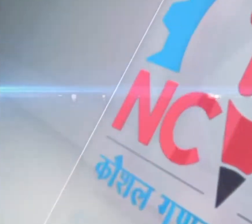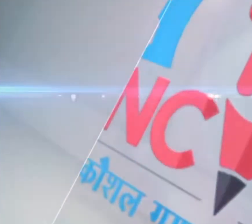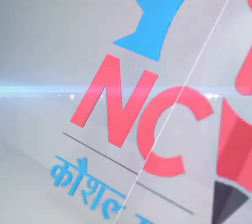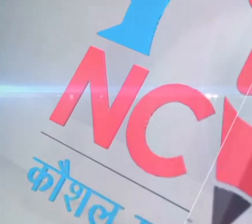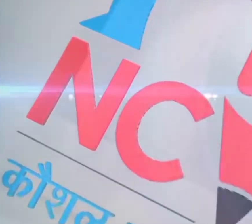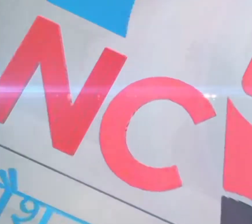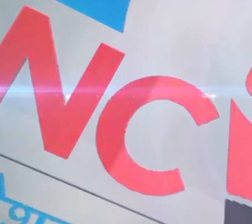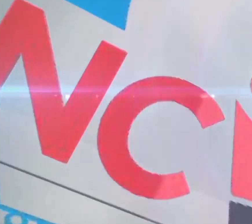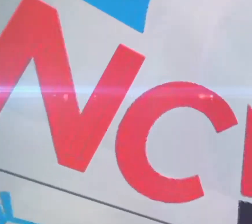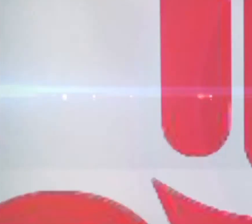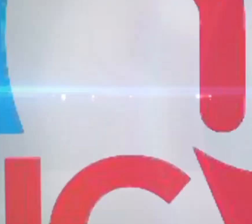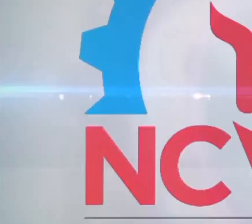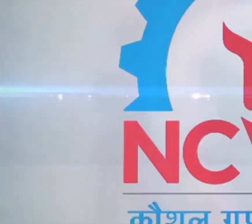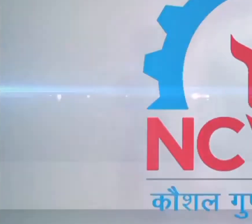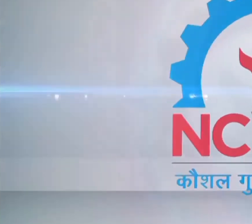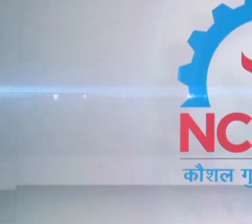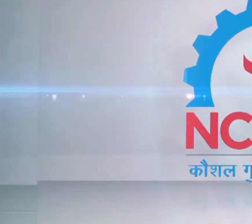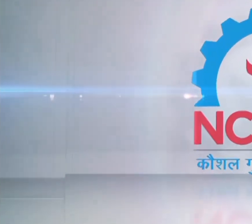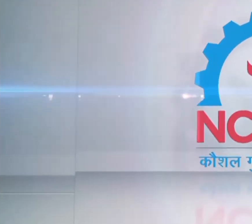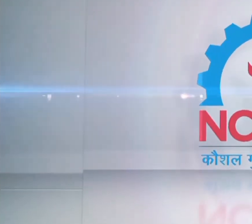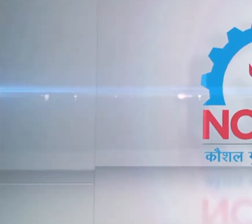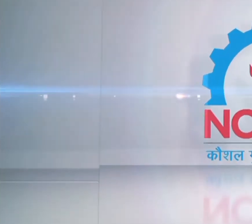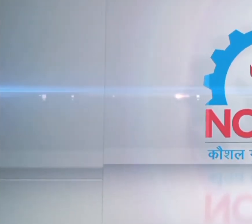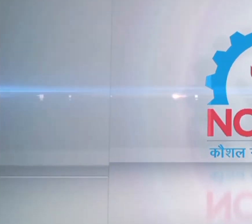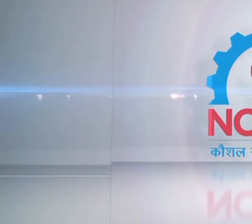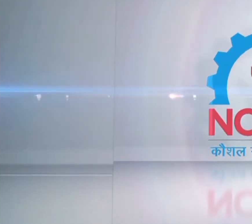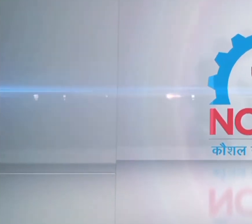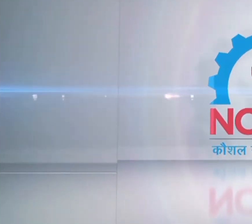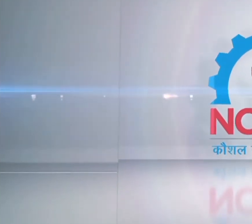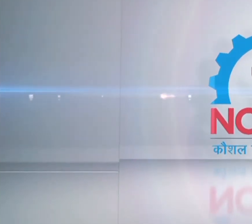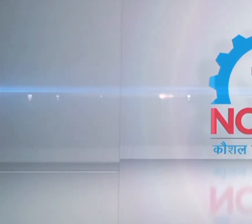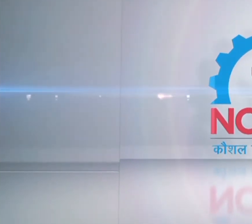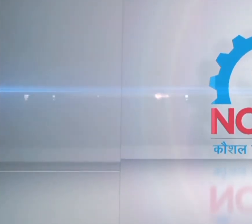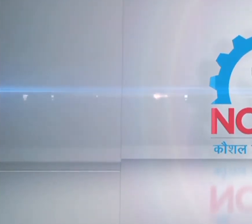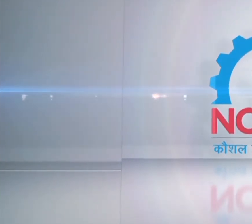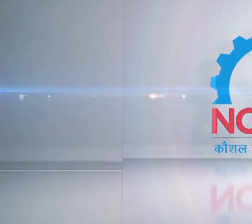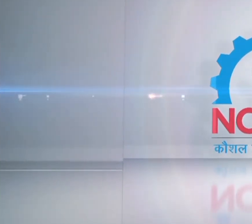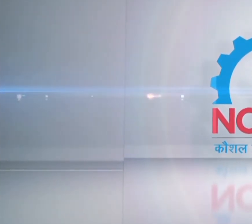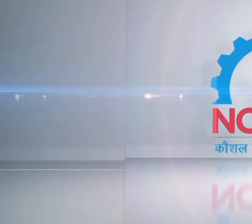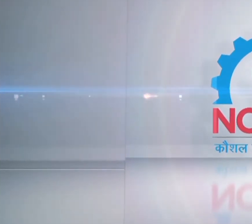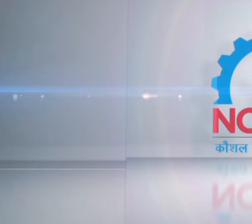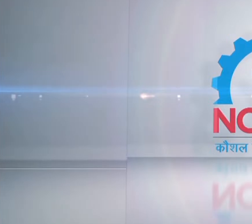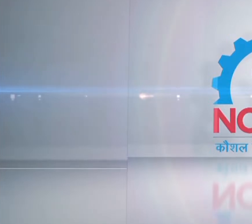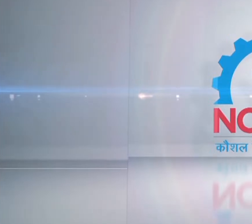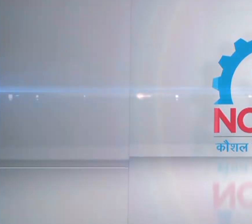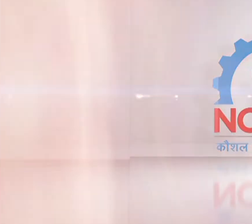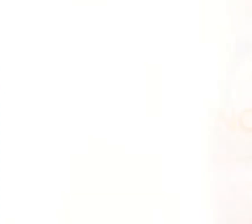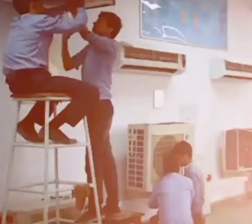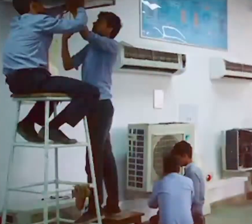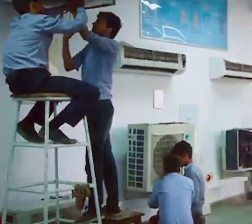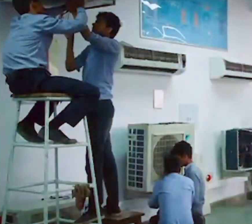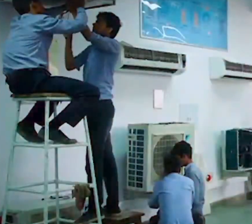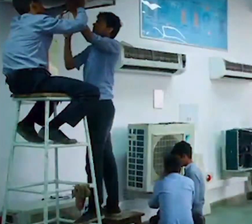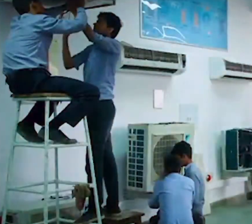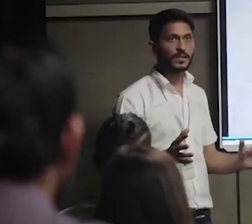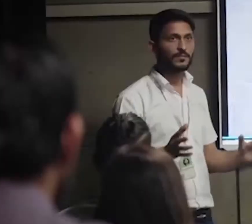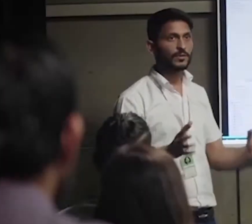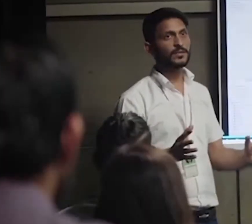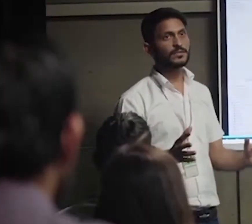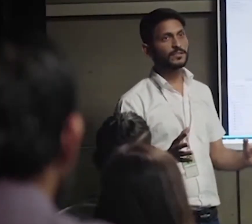राष्ट्रीय व्यावसायिक शिक्षा एवं प्रशिक्षण परिषद NCVET एक राष्ट्रीय नियामक है। यह प्रशिक्षण प्रणालियों के